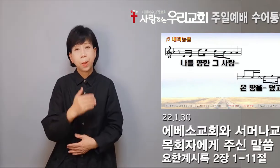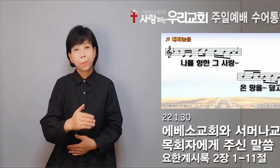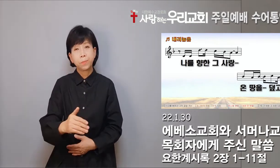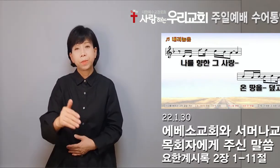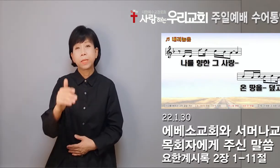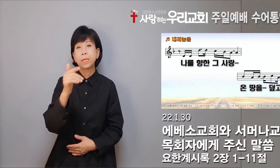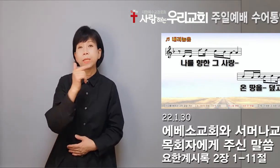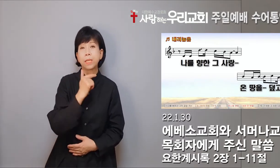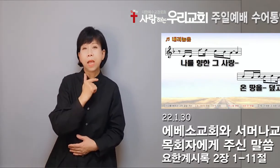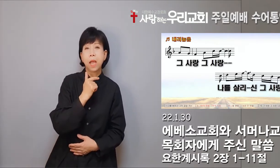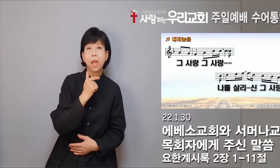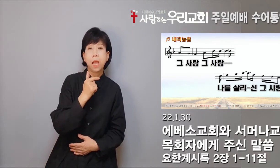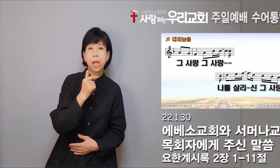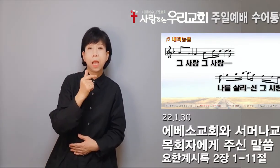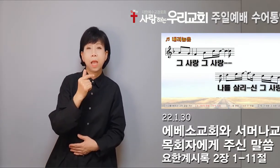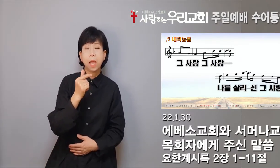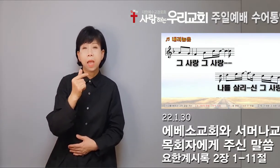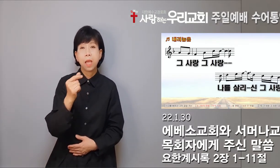사랑